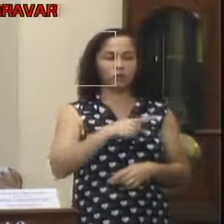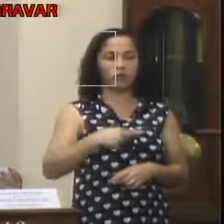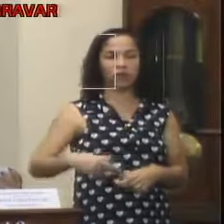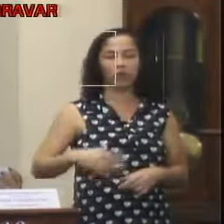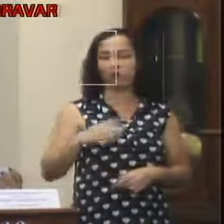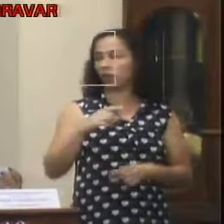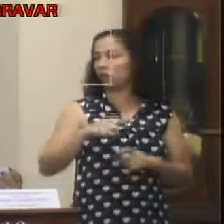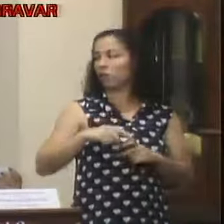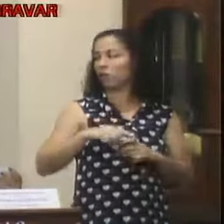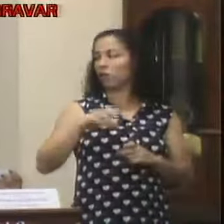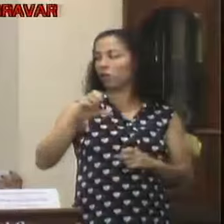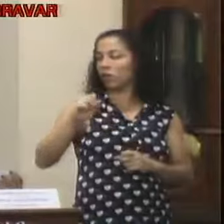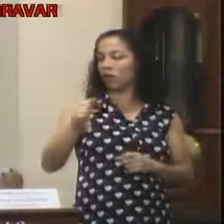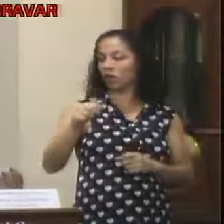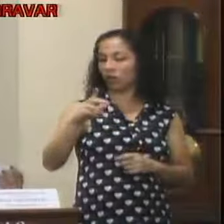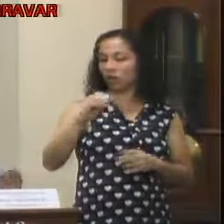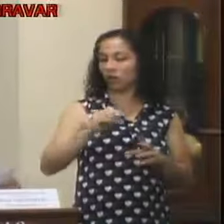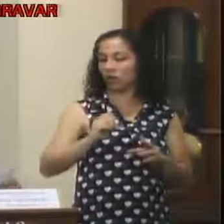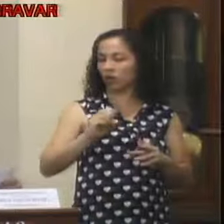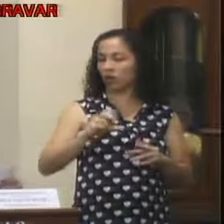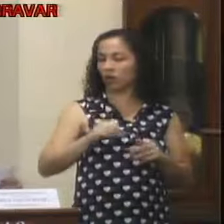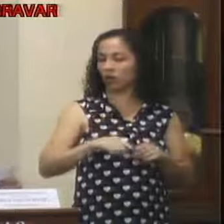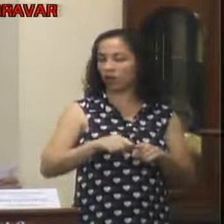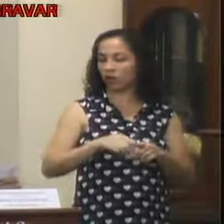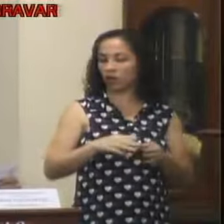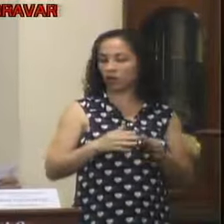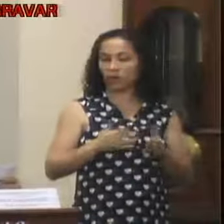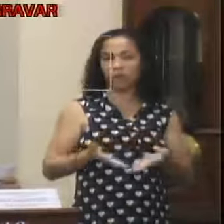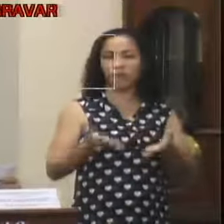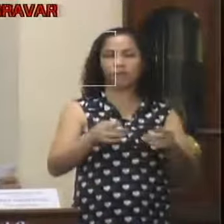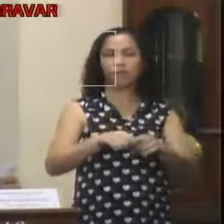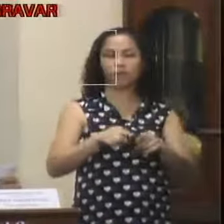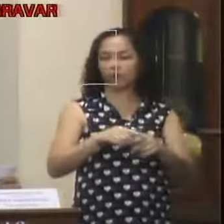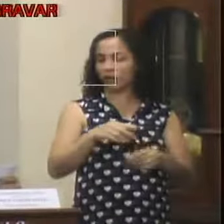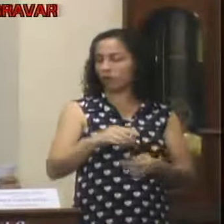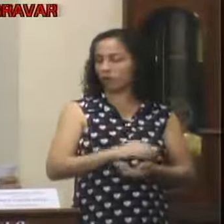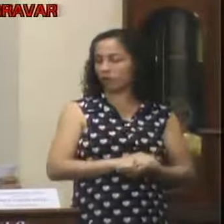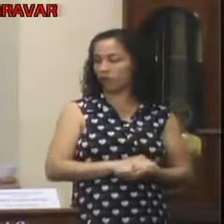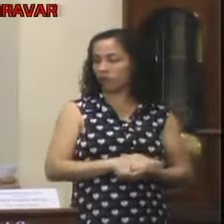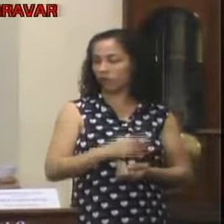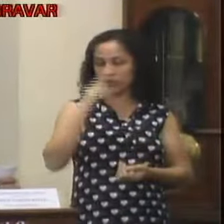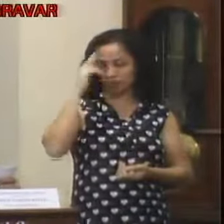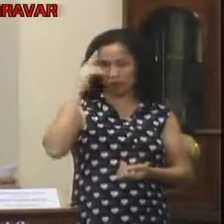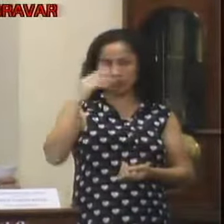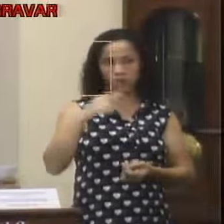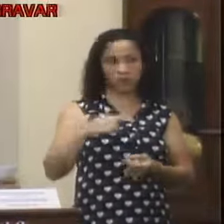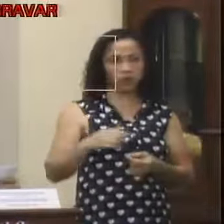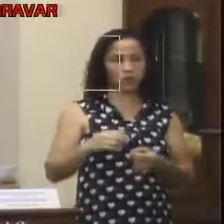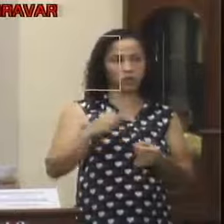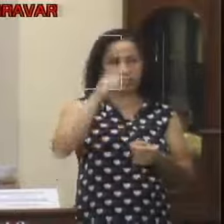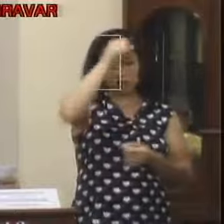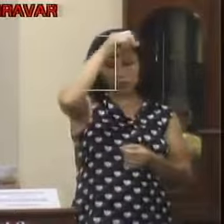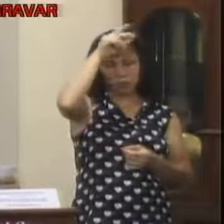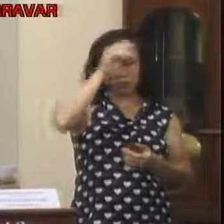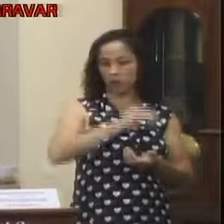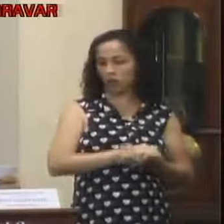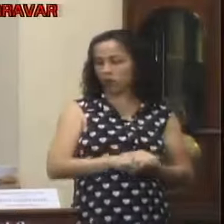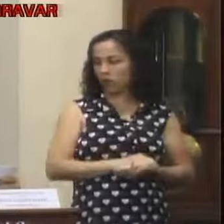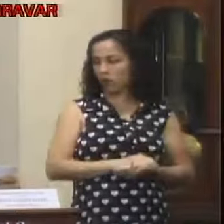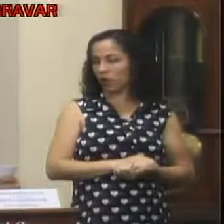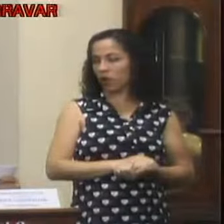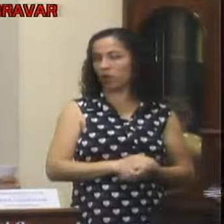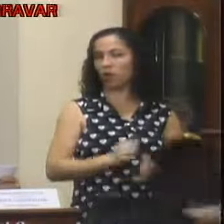suas atribuições legais, na forma regimental, requer encaminhamento à presente indicação ao chefe do Poder Executivo Municipal para que o mesmo viabilize